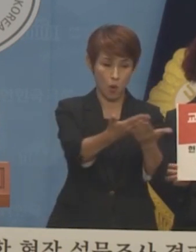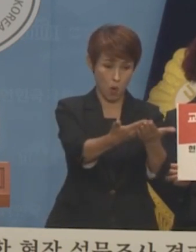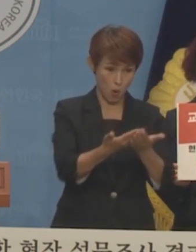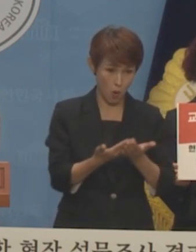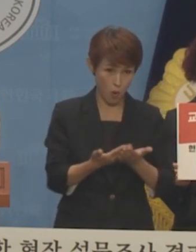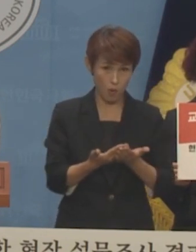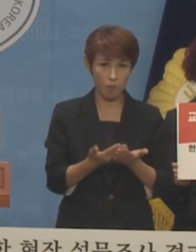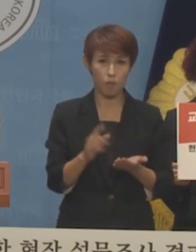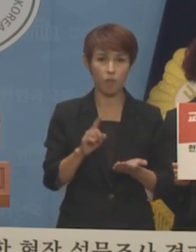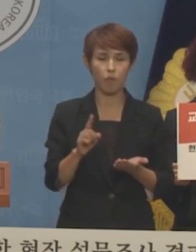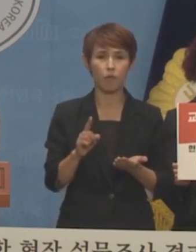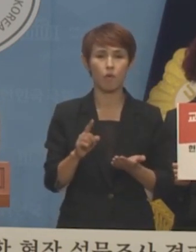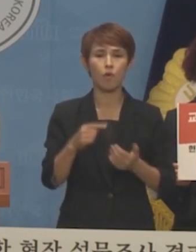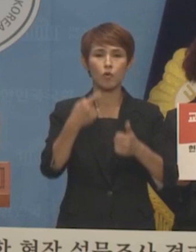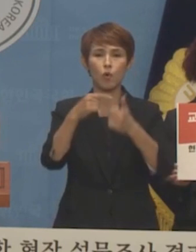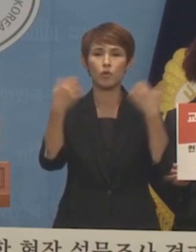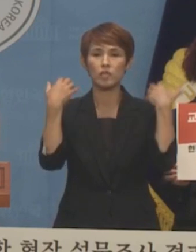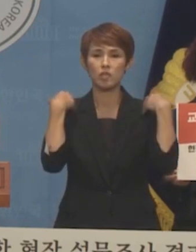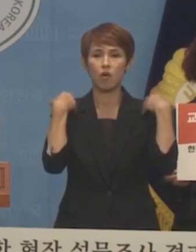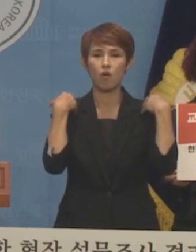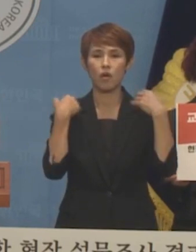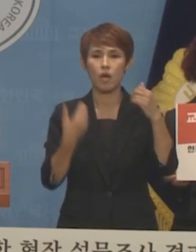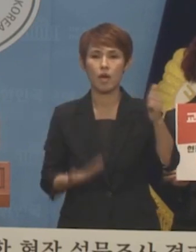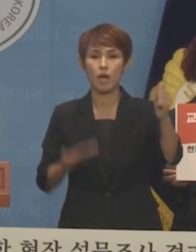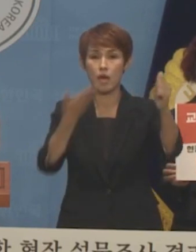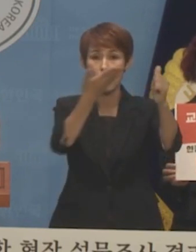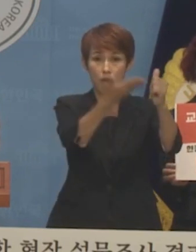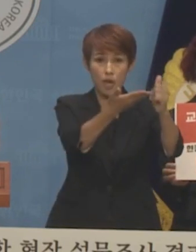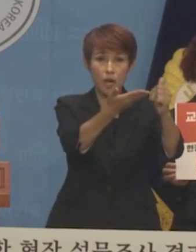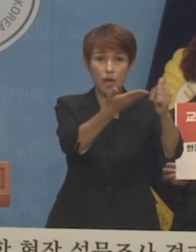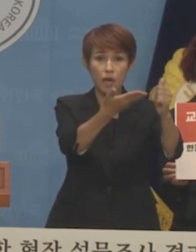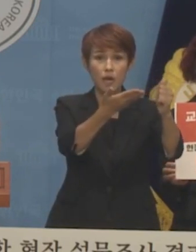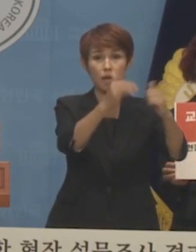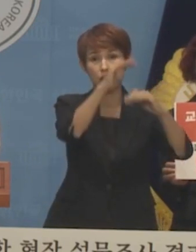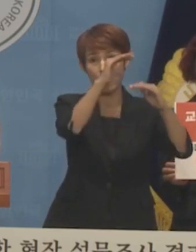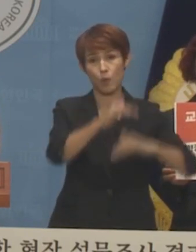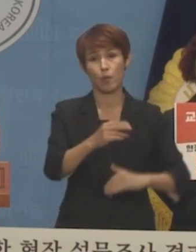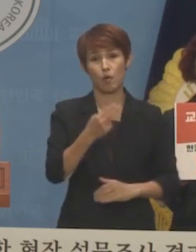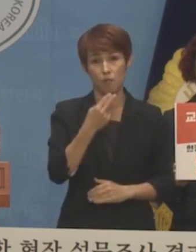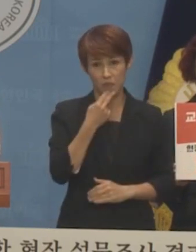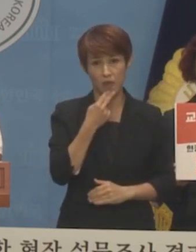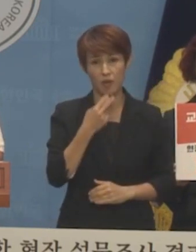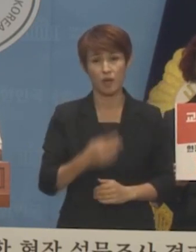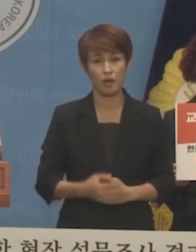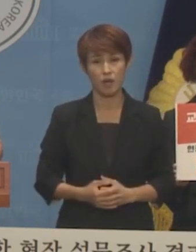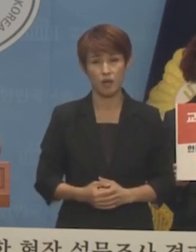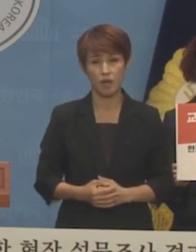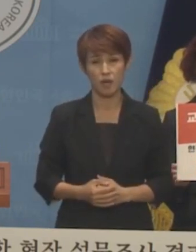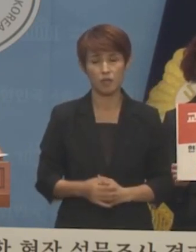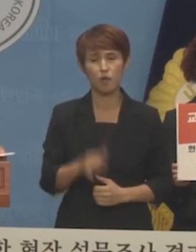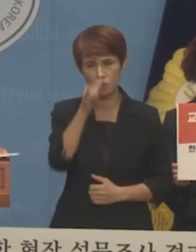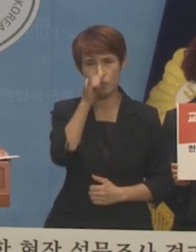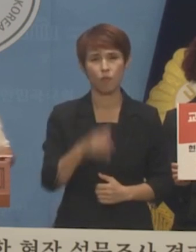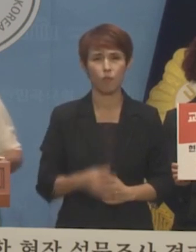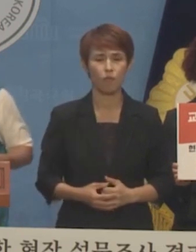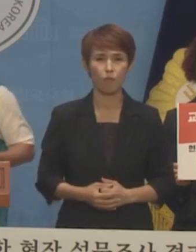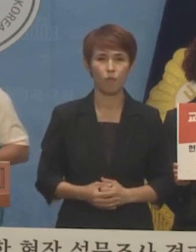한 건도 교육청으로 이관된 민원이 없는 시도교육청도 존재합니다.